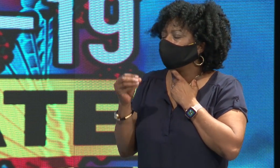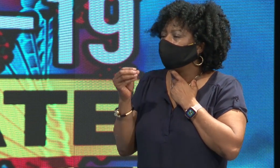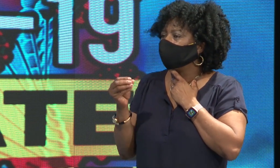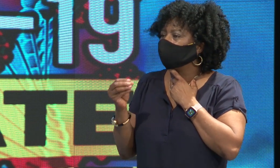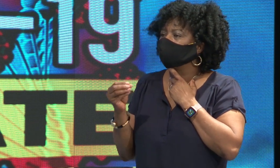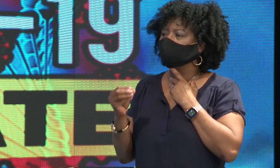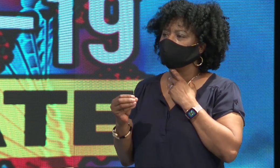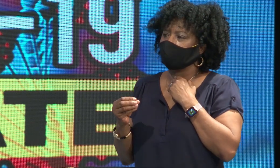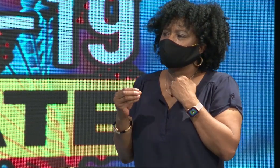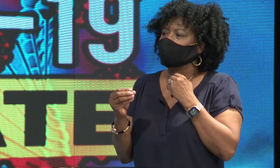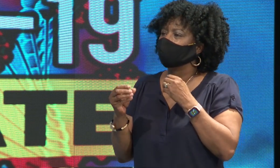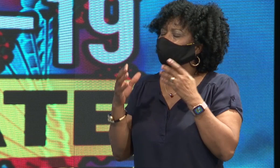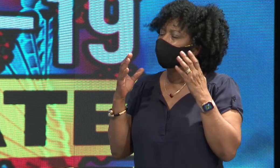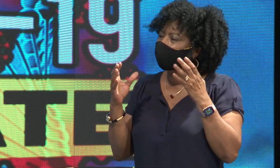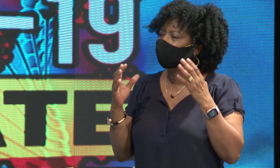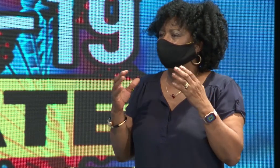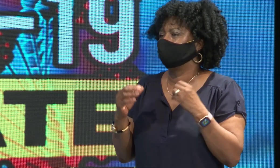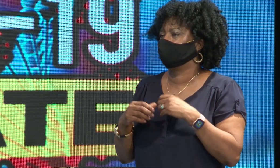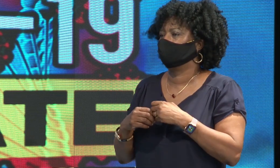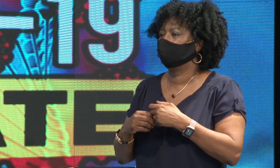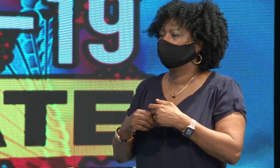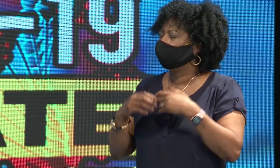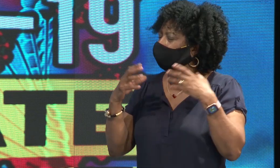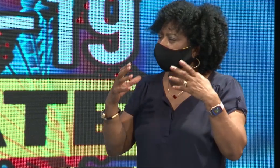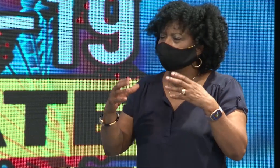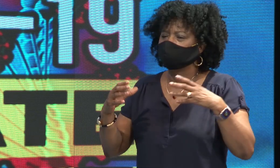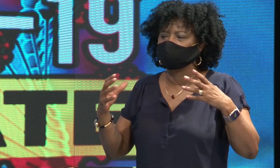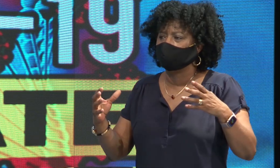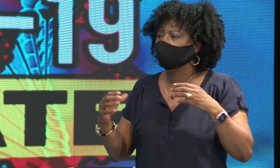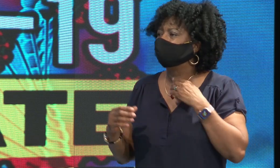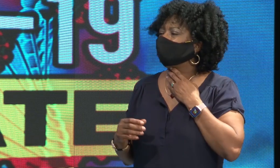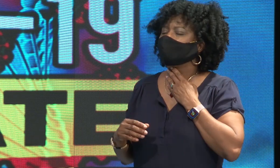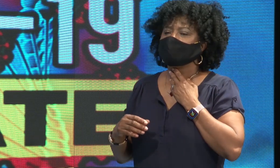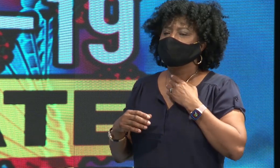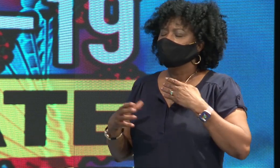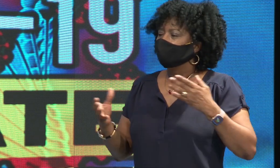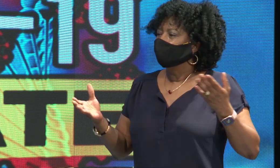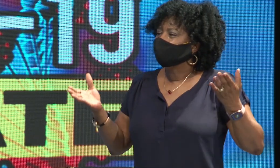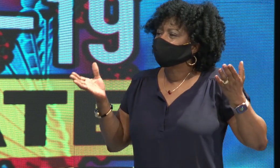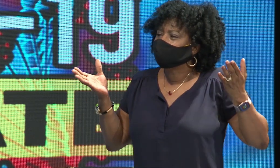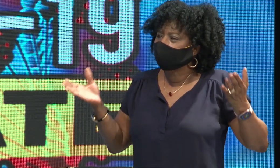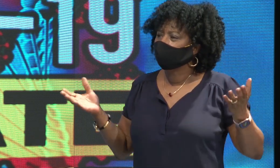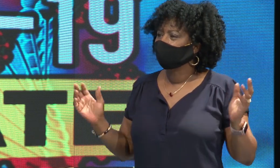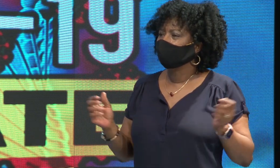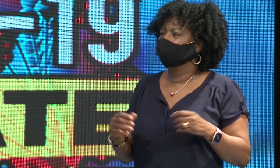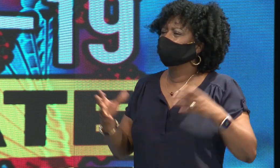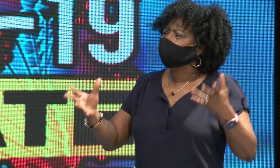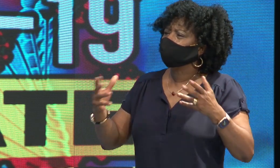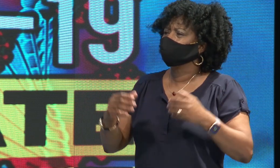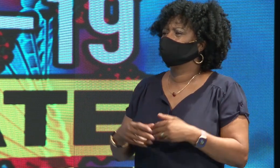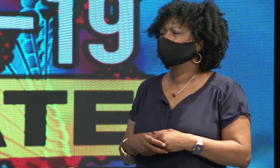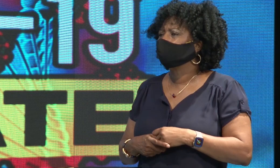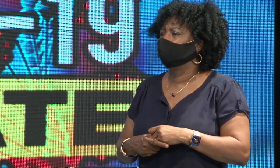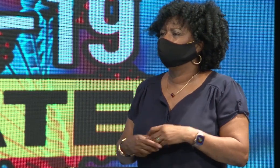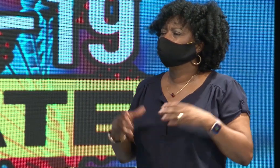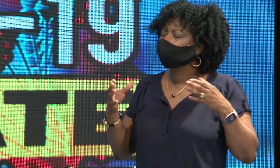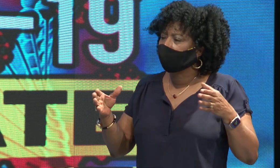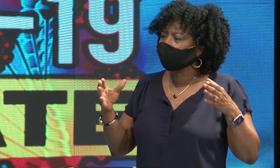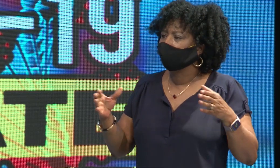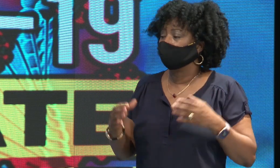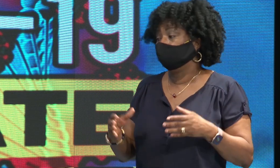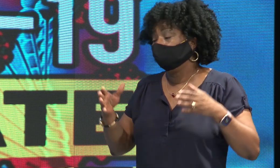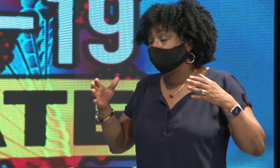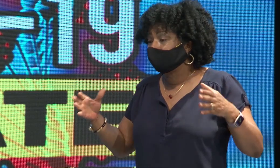En dat ik een oproep doe eigenlijk aan alle mensen. Mm-hmm. Oud, jong. Het is 2 weken. Wat lopen we te zeuren?